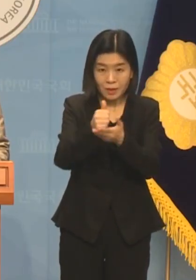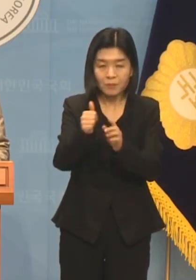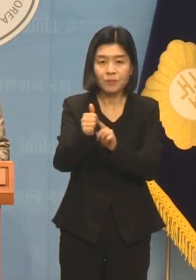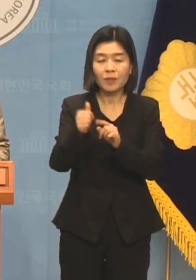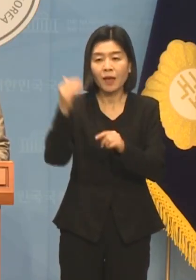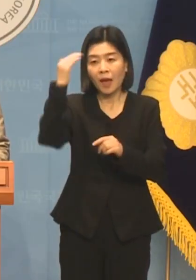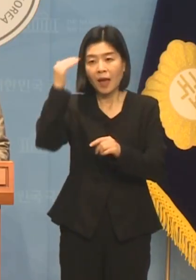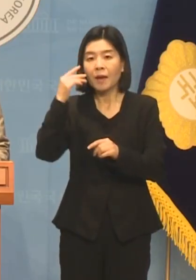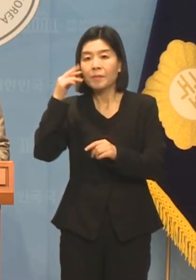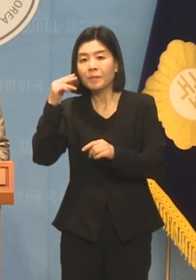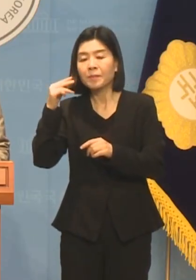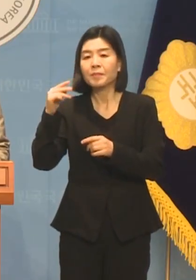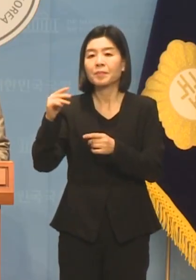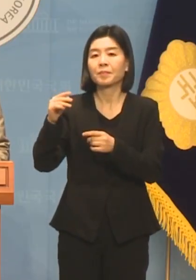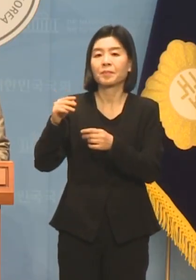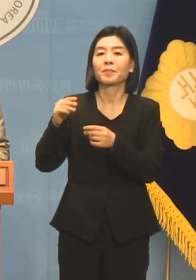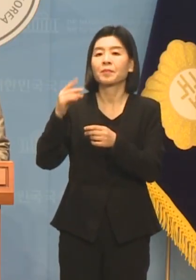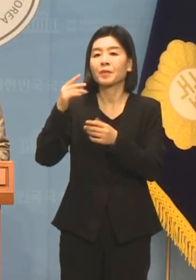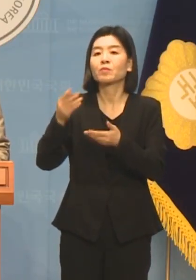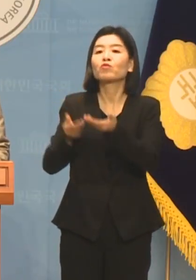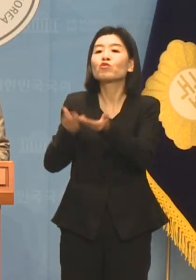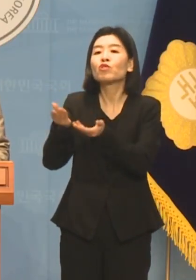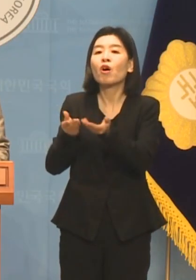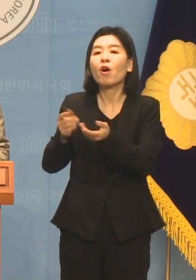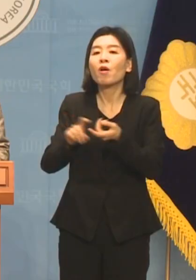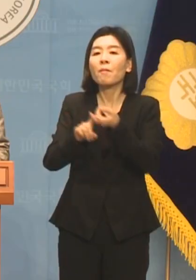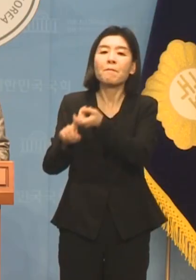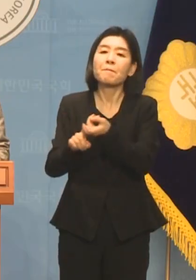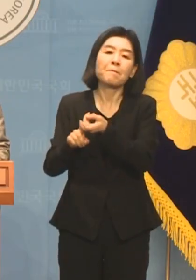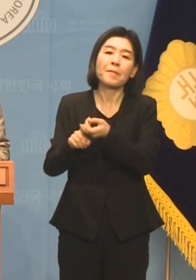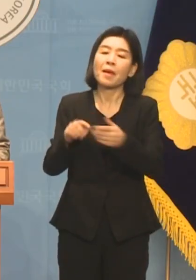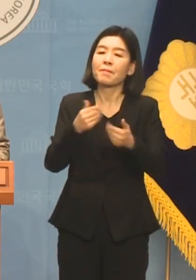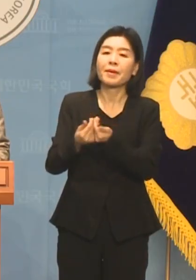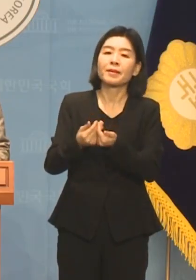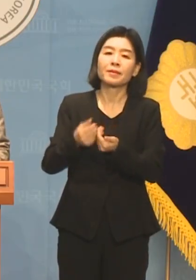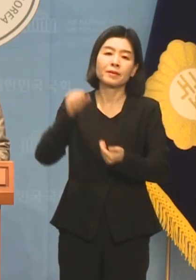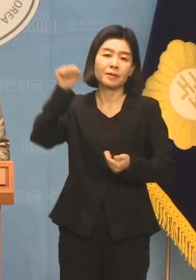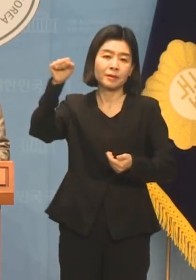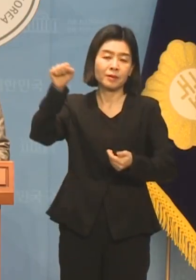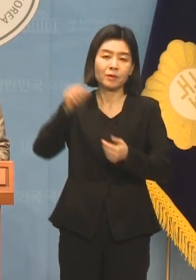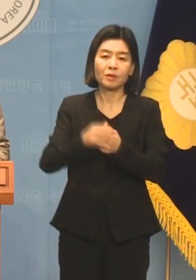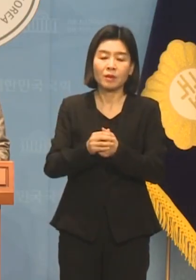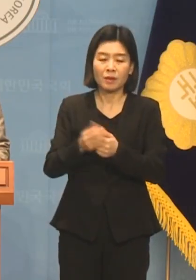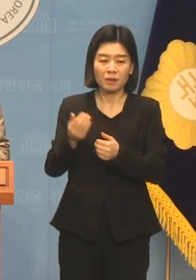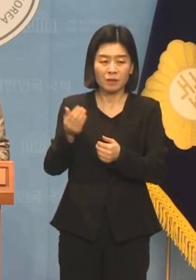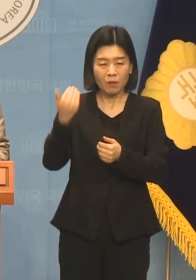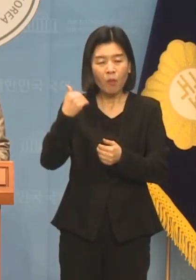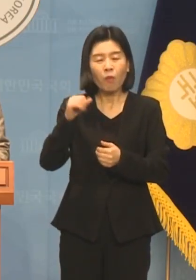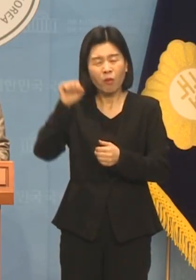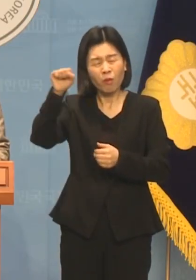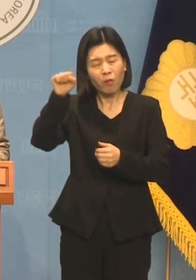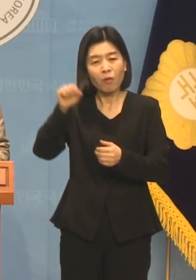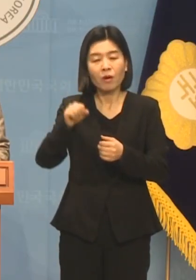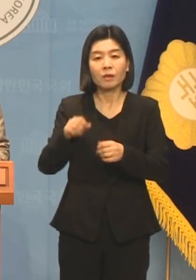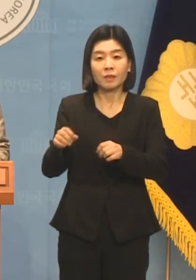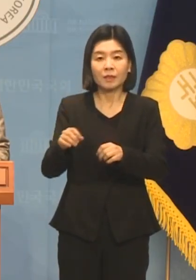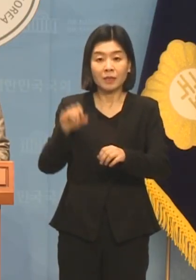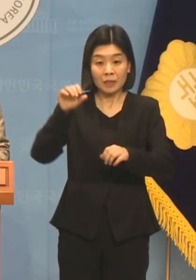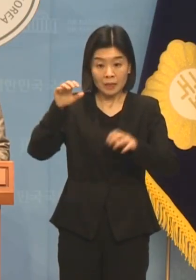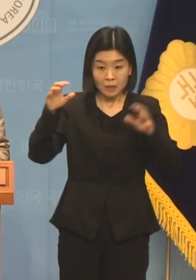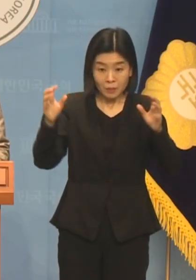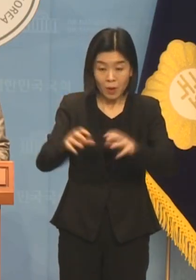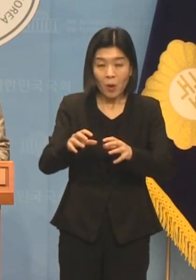시위와 2008년 미국산 소고기 수입 반대 시위를 주도하면서 집시법 위반 및 특수공무집행 방해 등